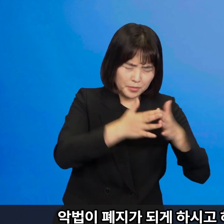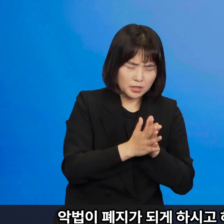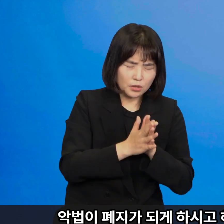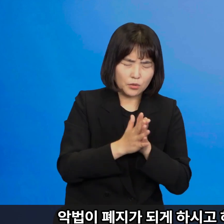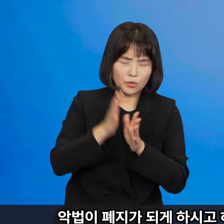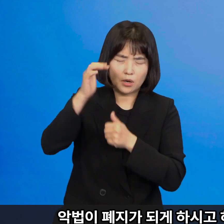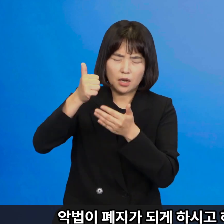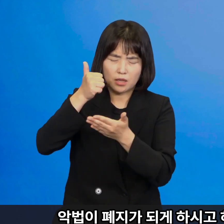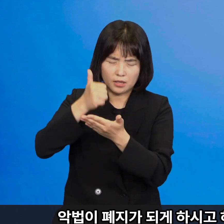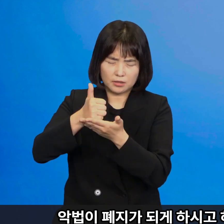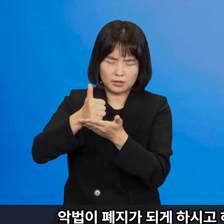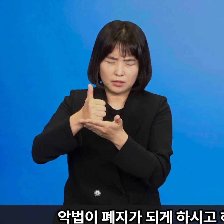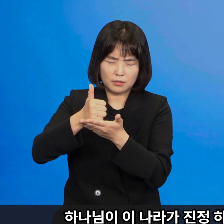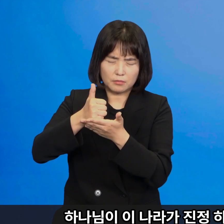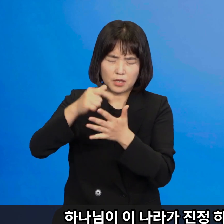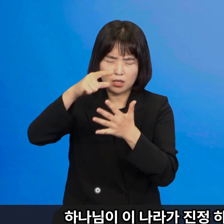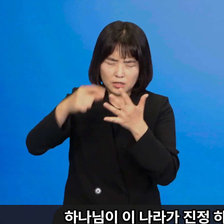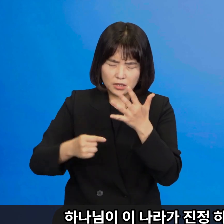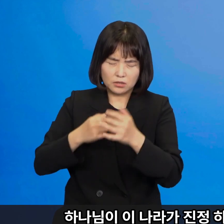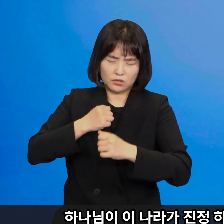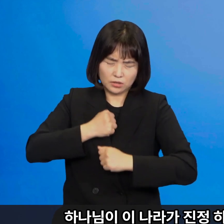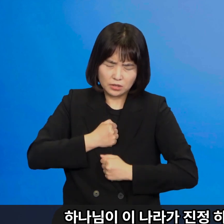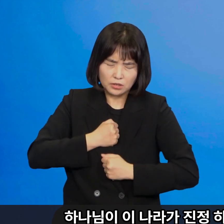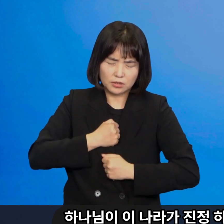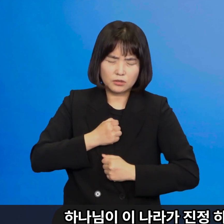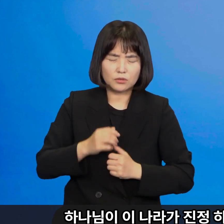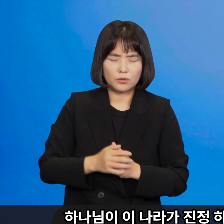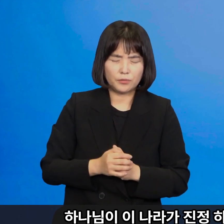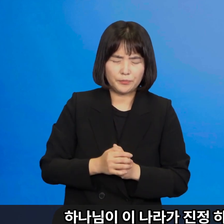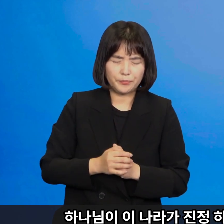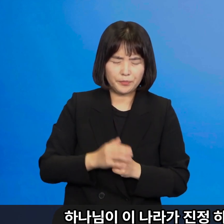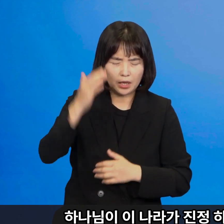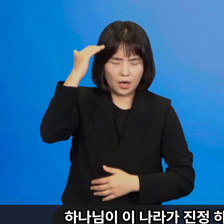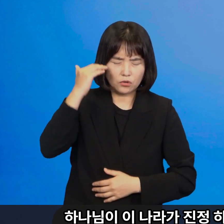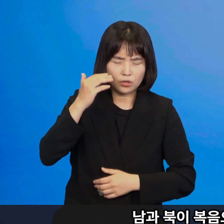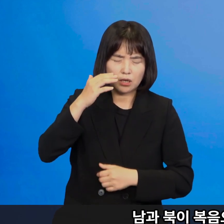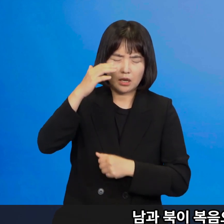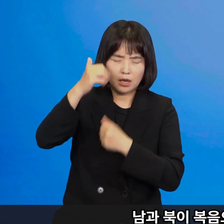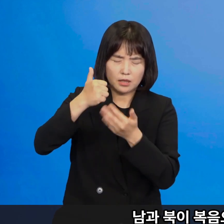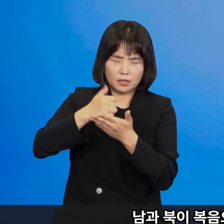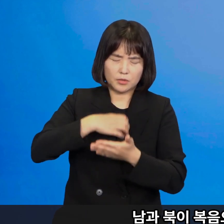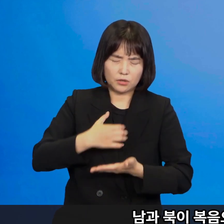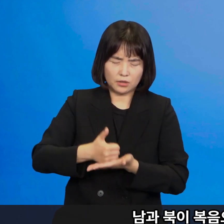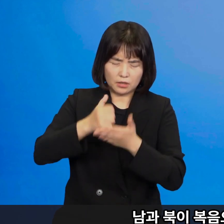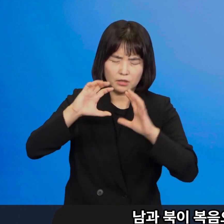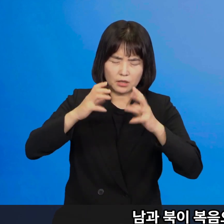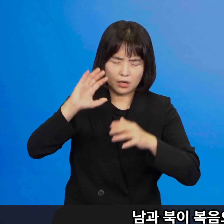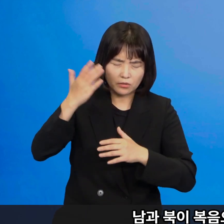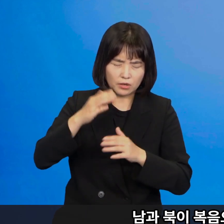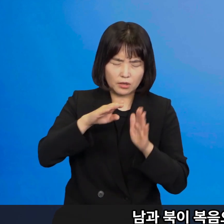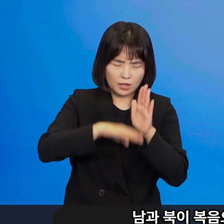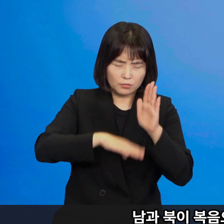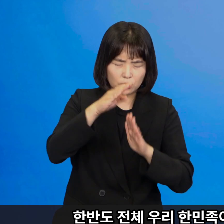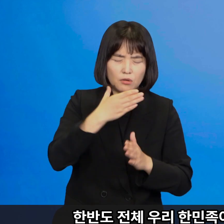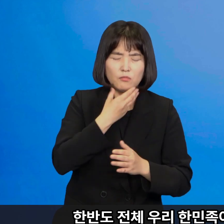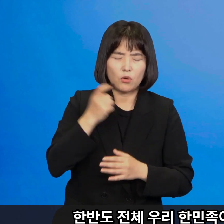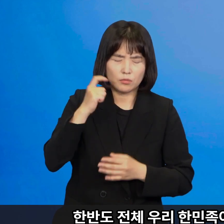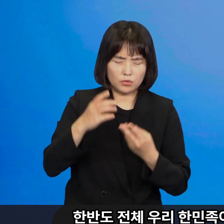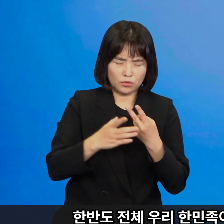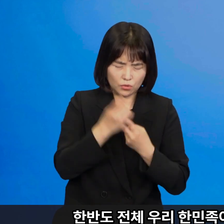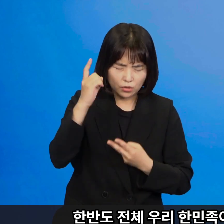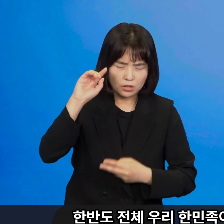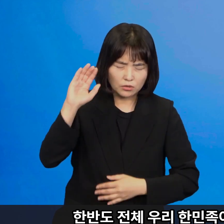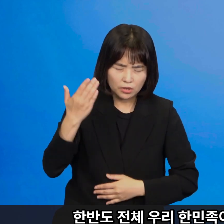창조 질서가 지켜지며 하나님 이 나라가 진정 하나님을 경외하는 나라가 되어 남과 북이 복음으로 통일되어져서